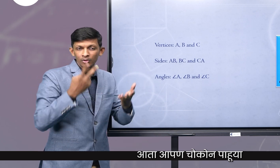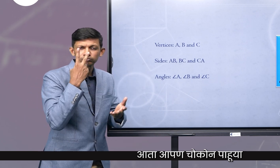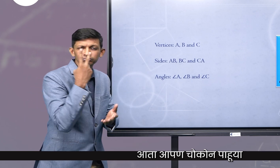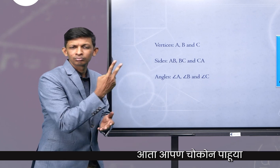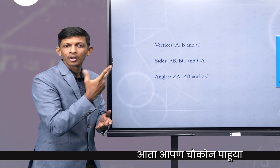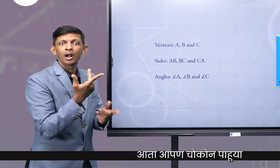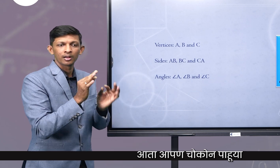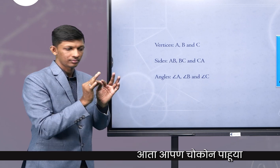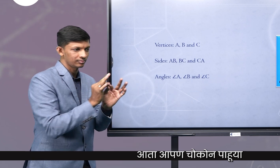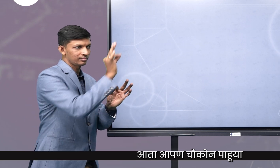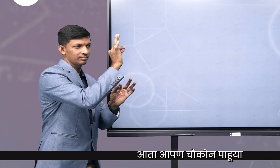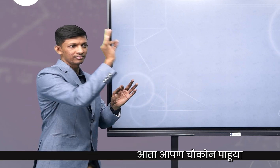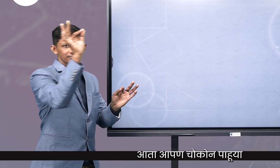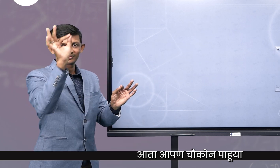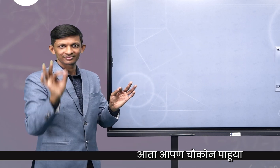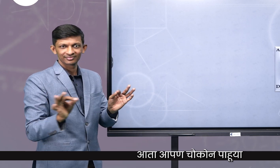आता आपण चौकोन पाहूया.